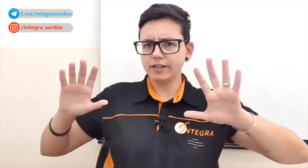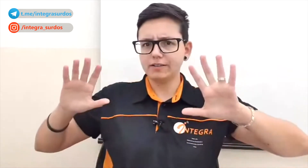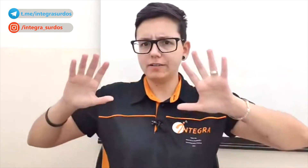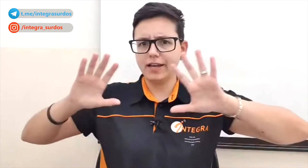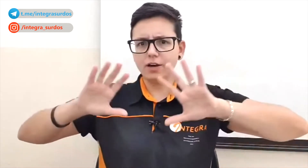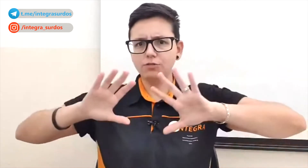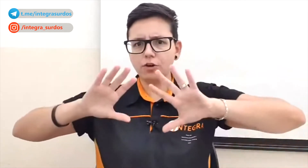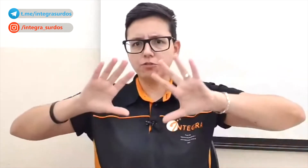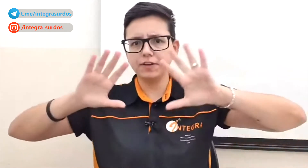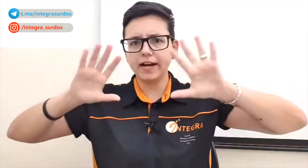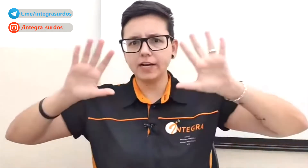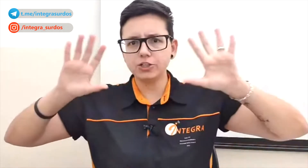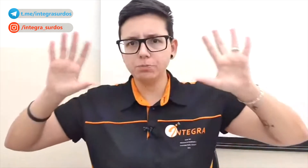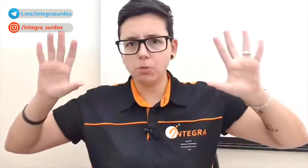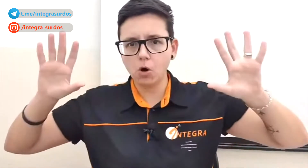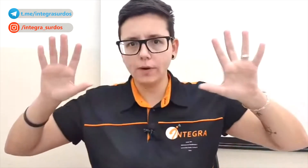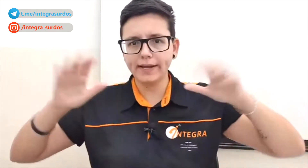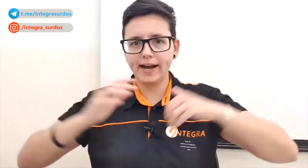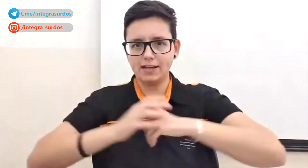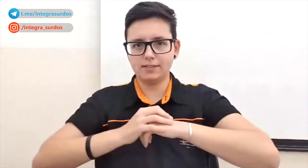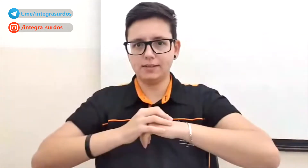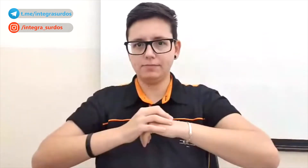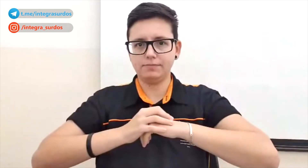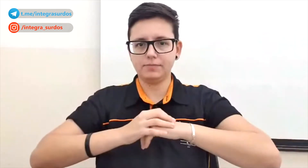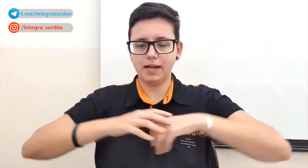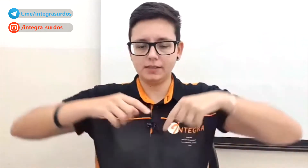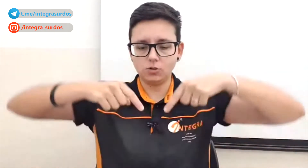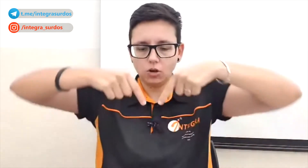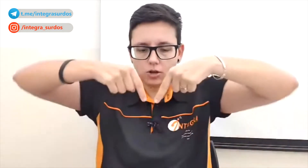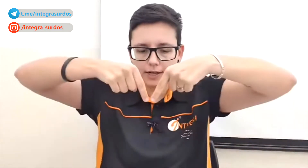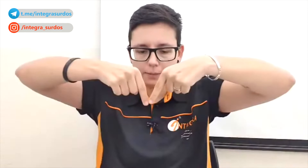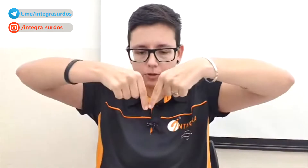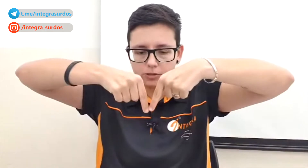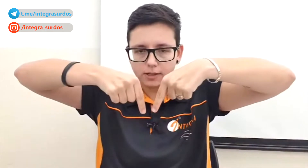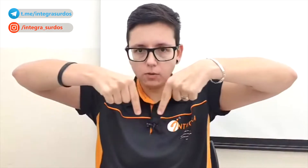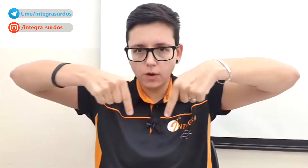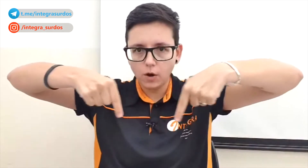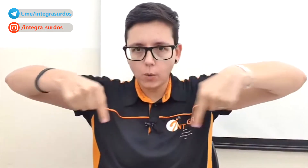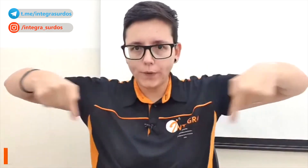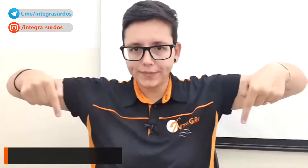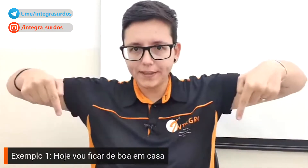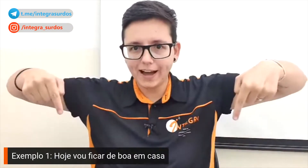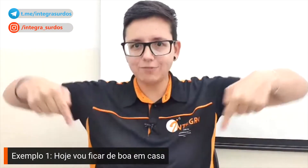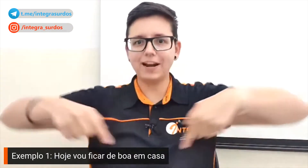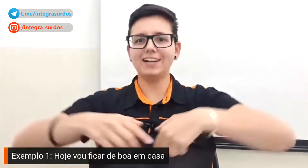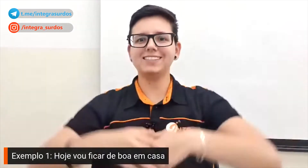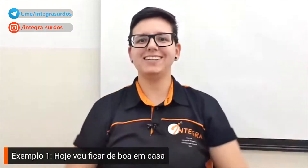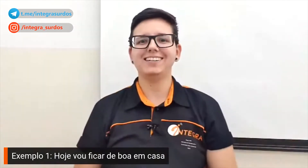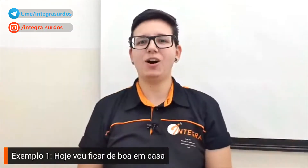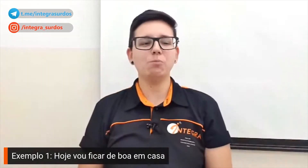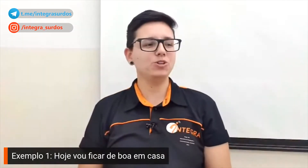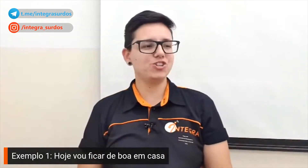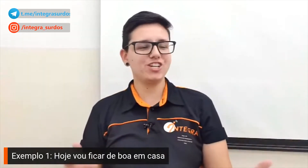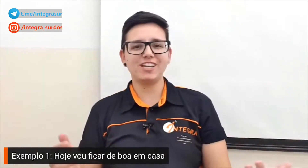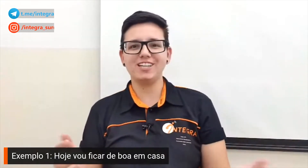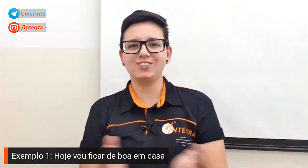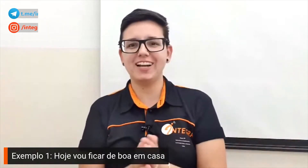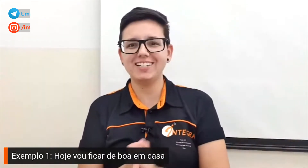hoje eu vou ficar de boa em casa, tá? Então coloca aqui, produção, a frase, ó, muito chique isso, né,